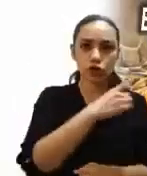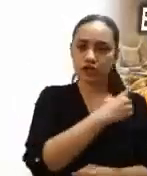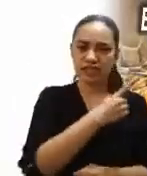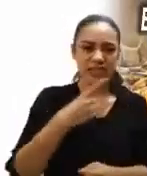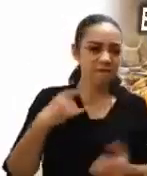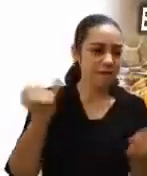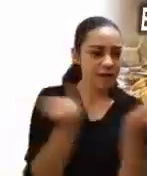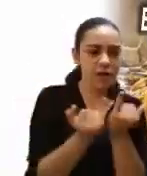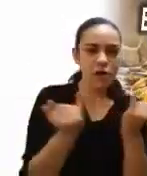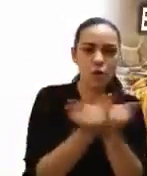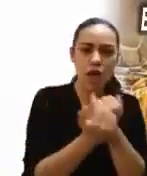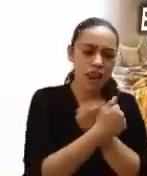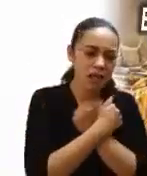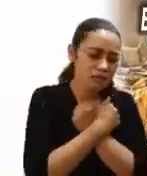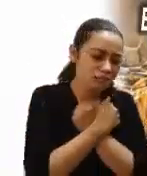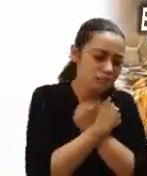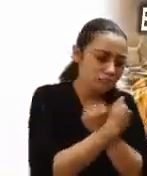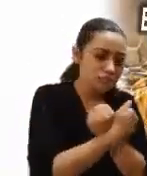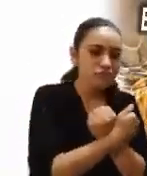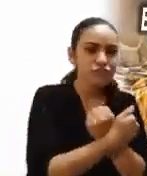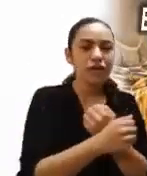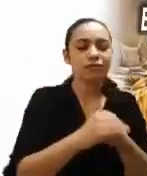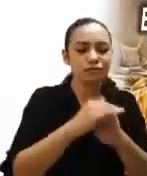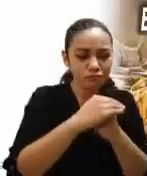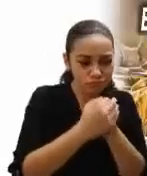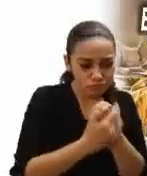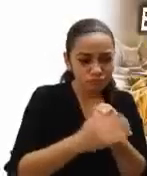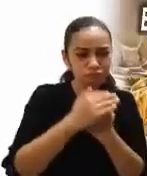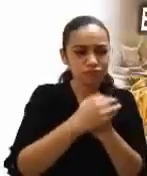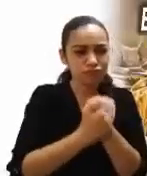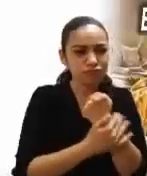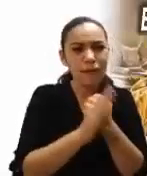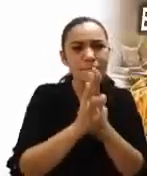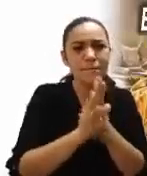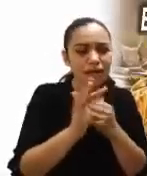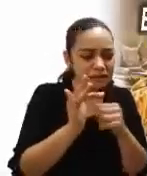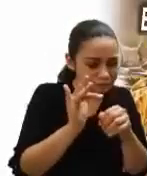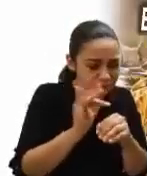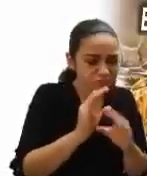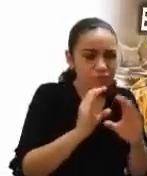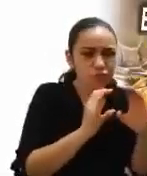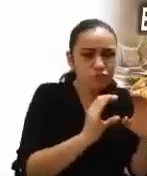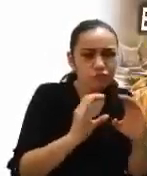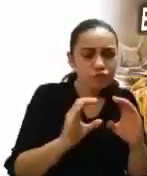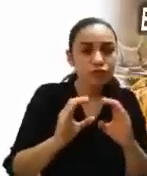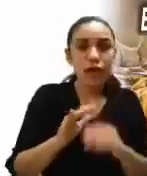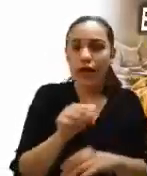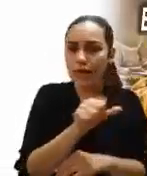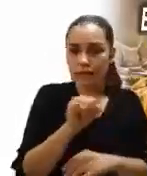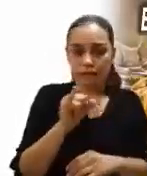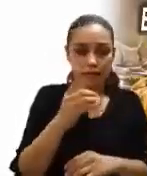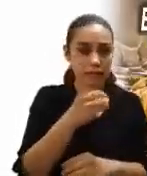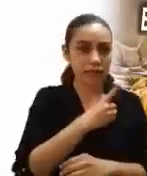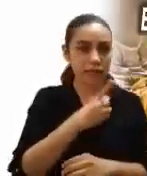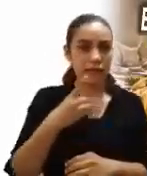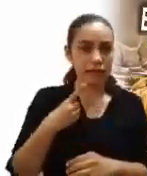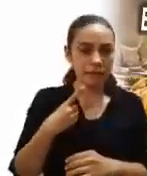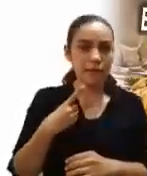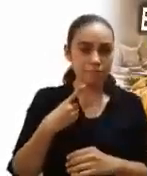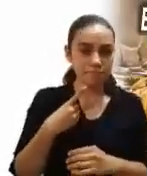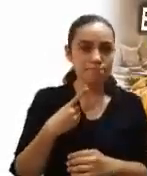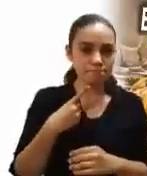ternura. Tenemos que besar las heridas de Jesús, y esto de modo literal.